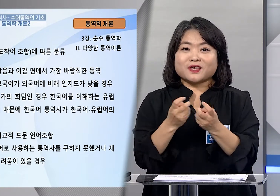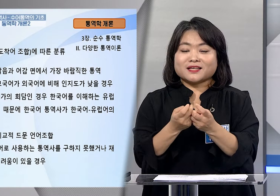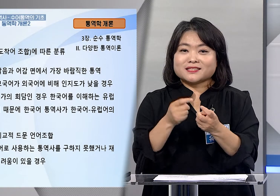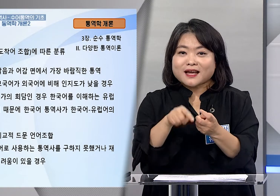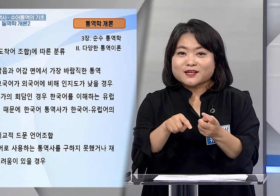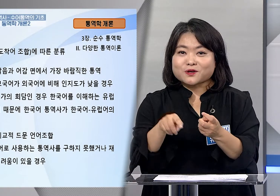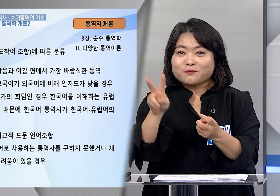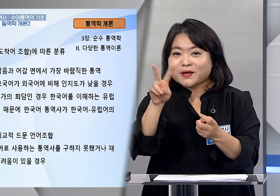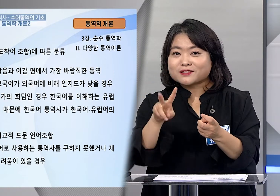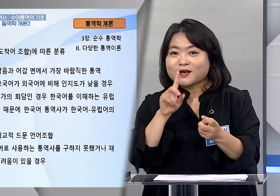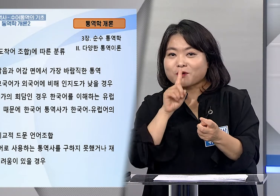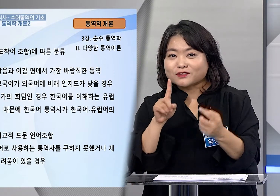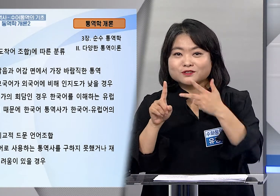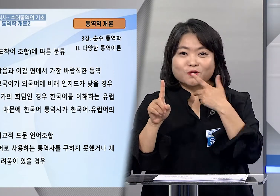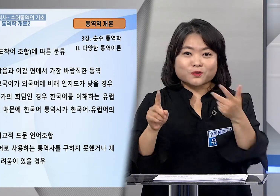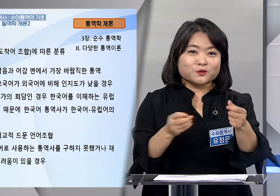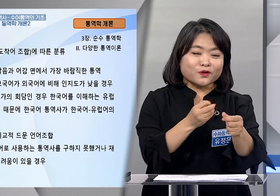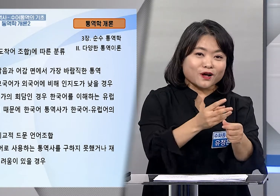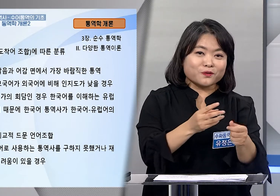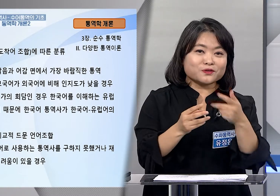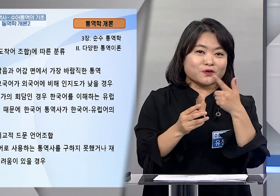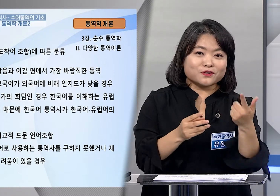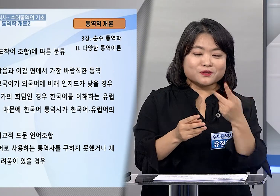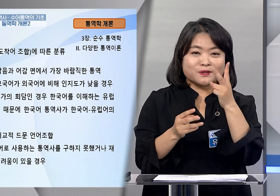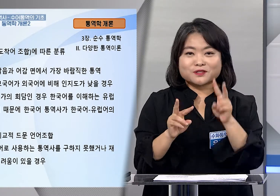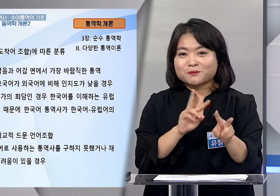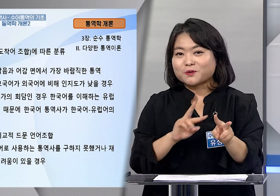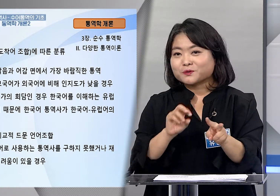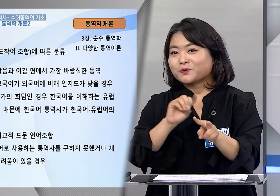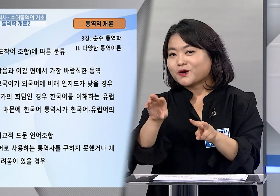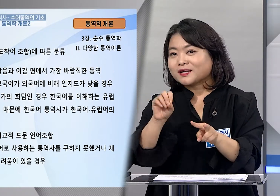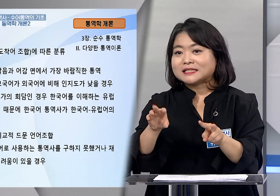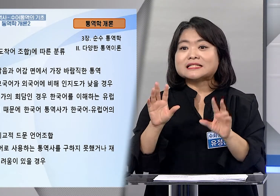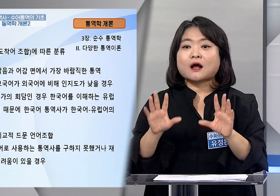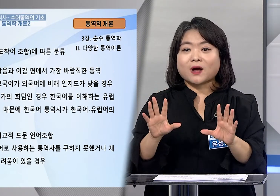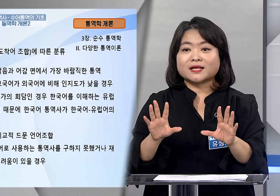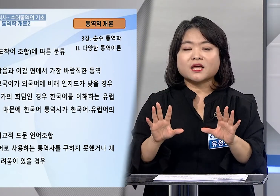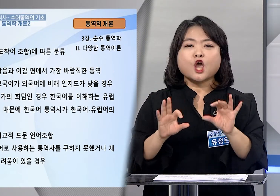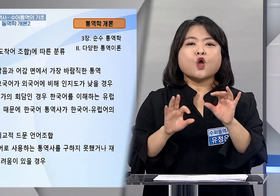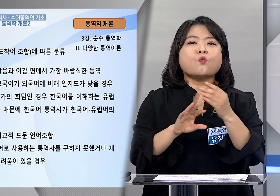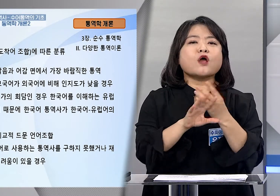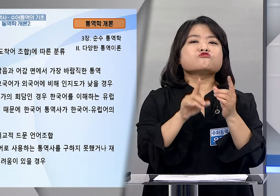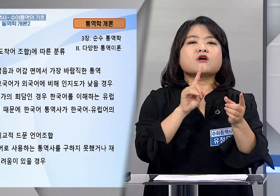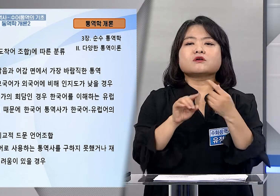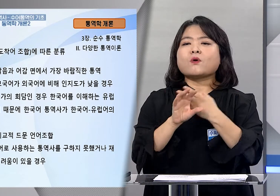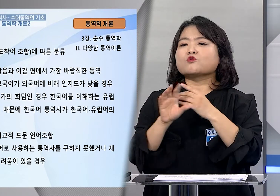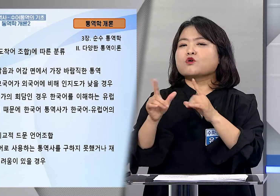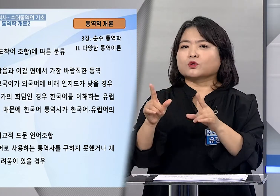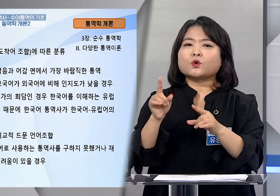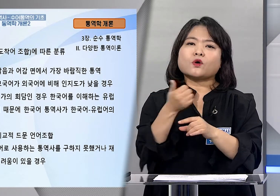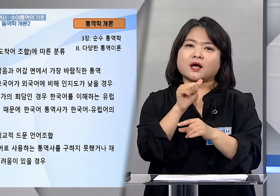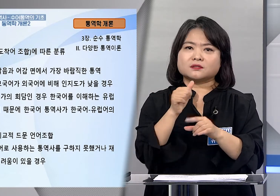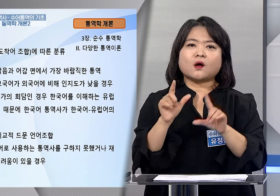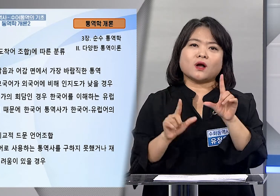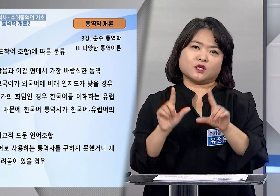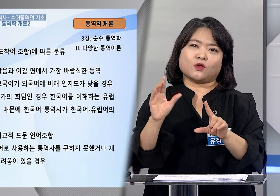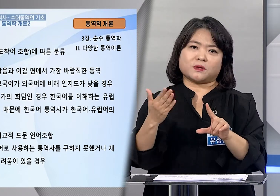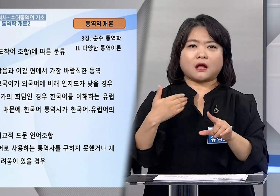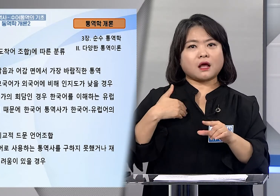이 사이에서 베트남어를 영어로 통역하고 영어를 베트남어로 통역하는 이 상황이 외국어를 외국어로 통역하는 상황이 됩니다. 나는